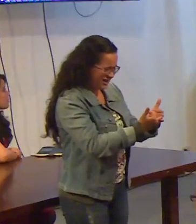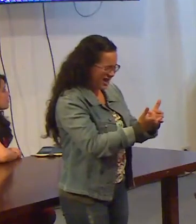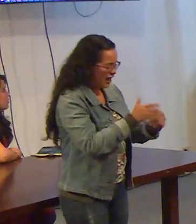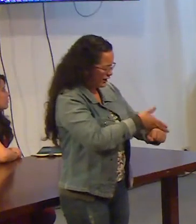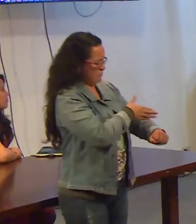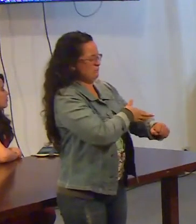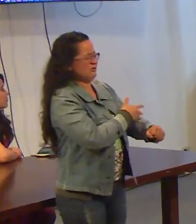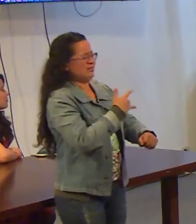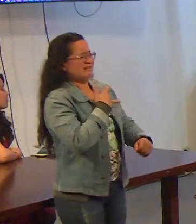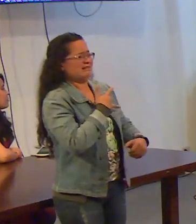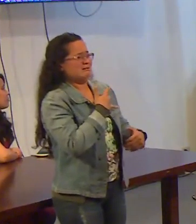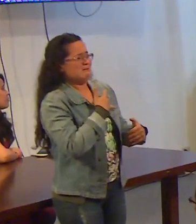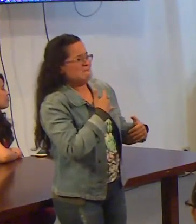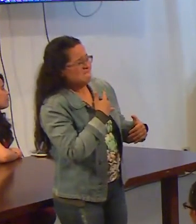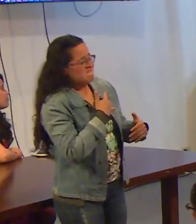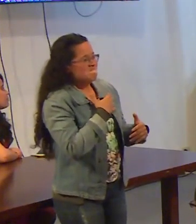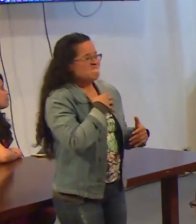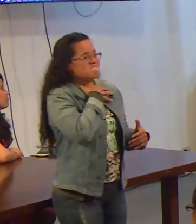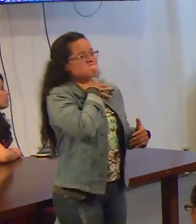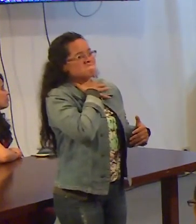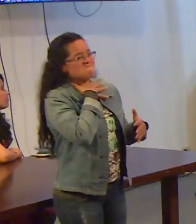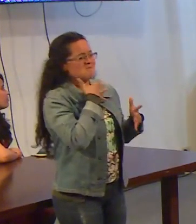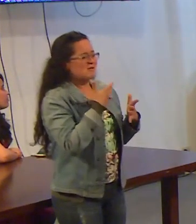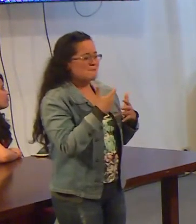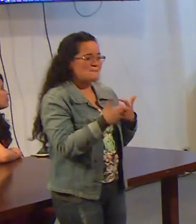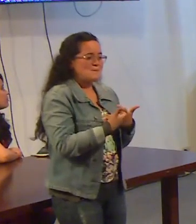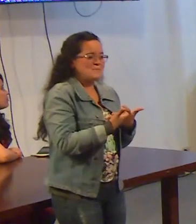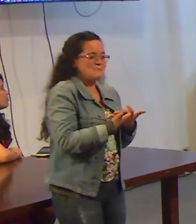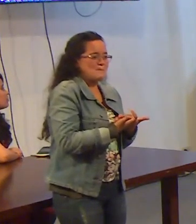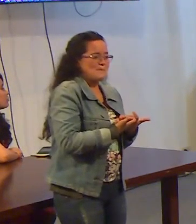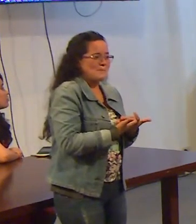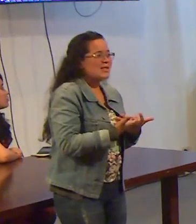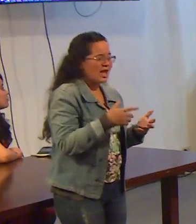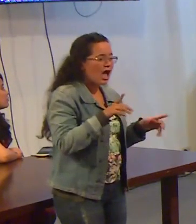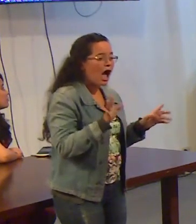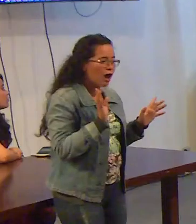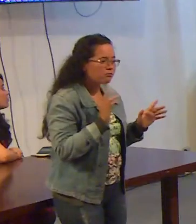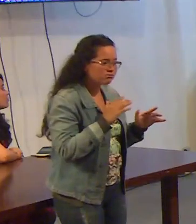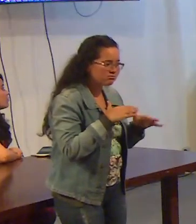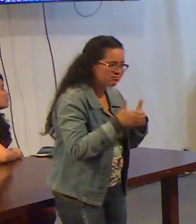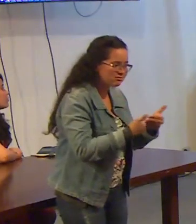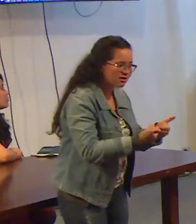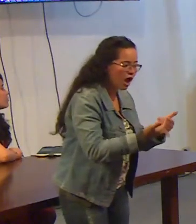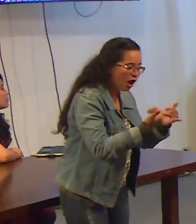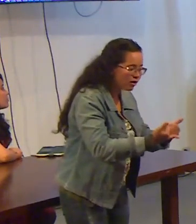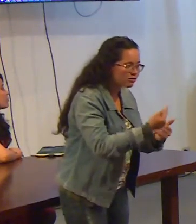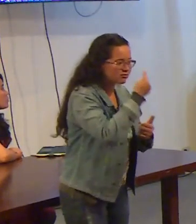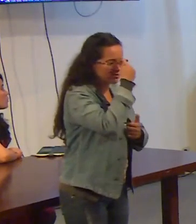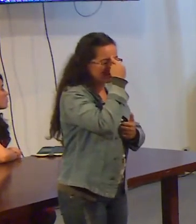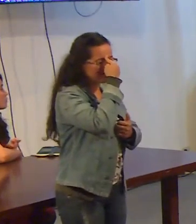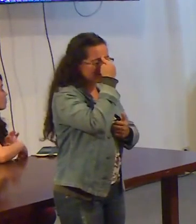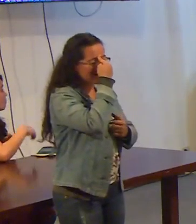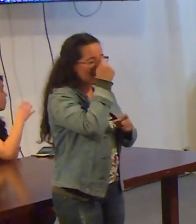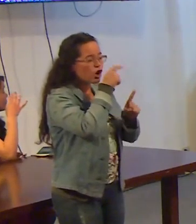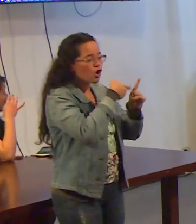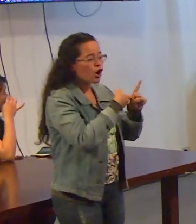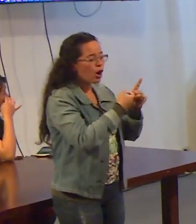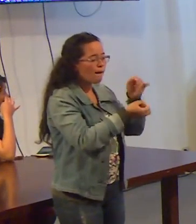y nos hundíamos y como que nos ahogábamos y volvíamos y flotábamos, permite pensar el rol